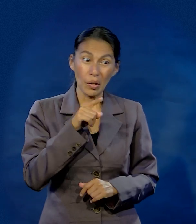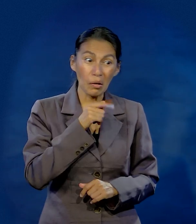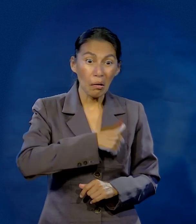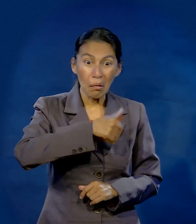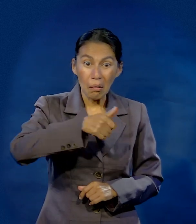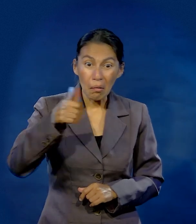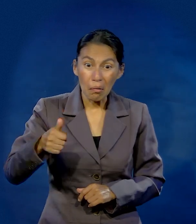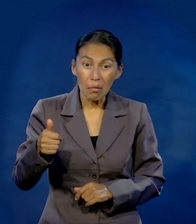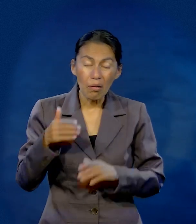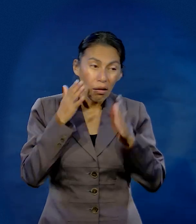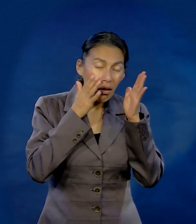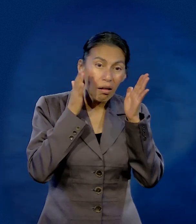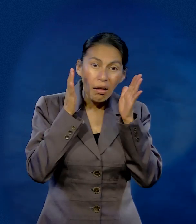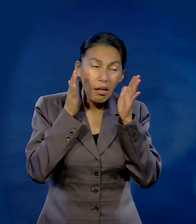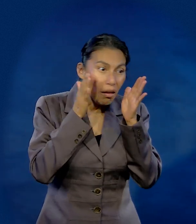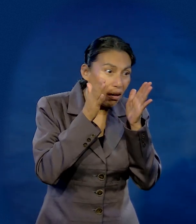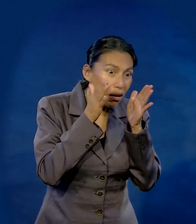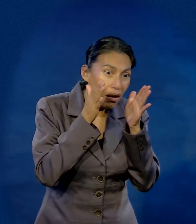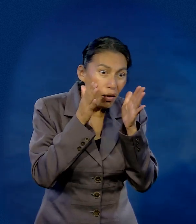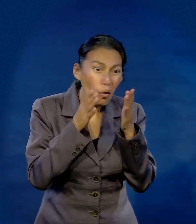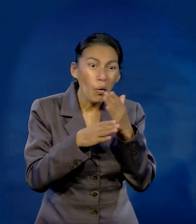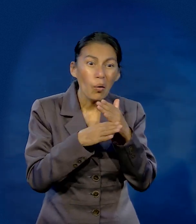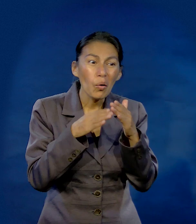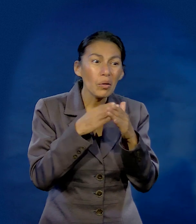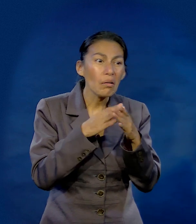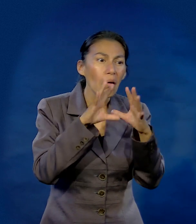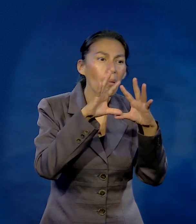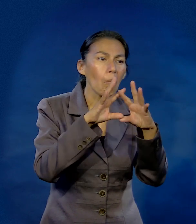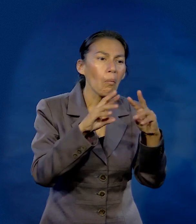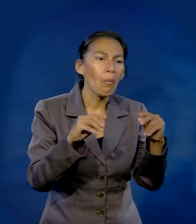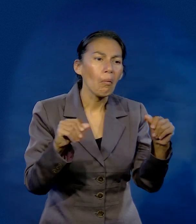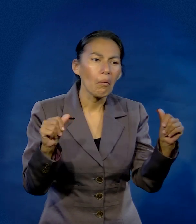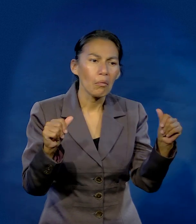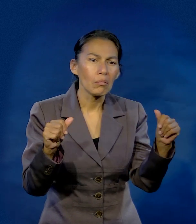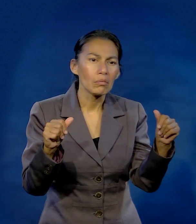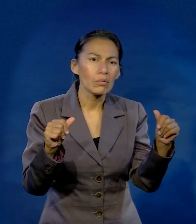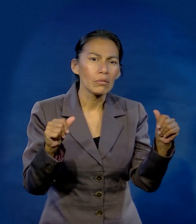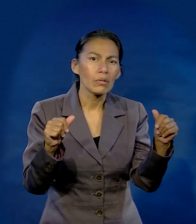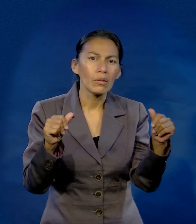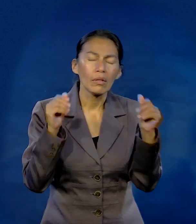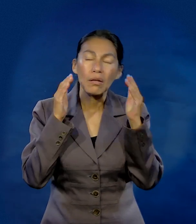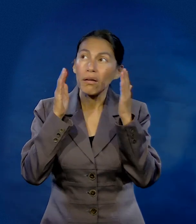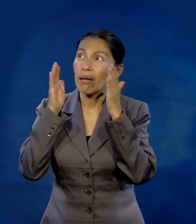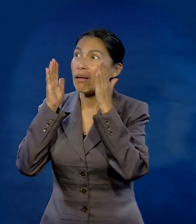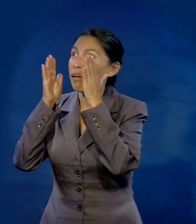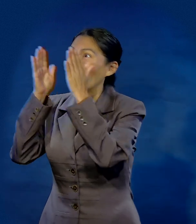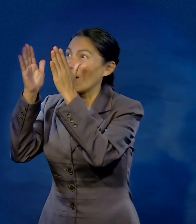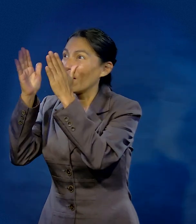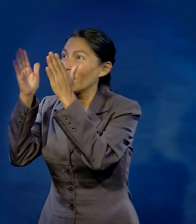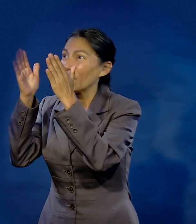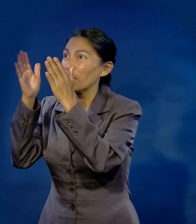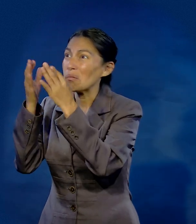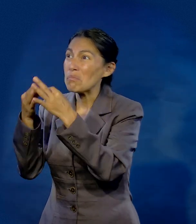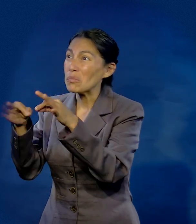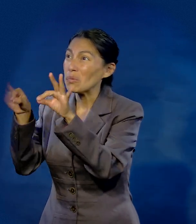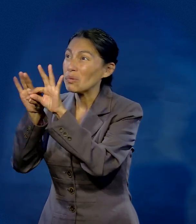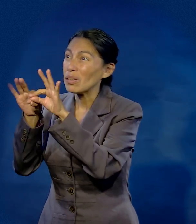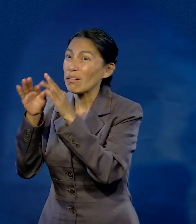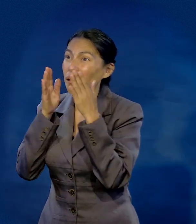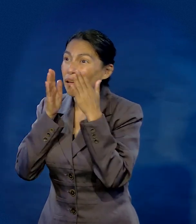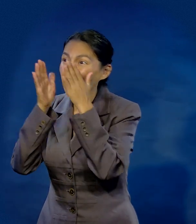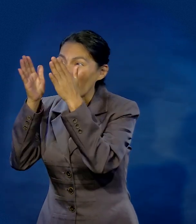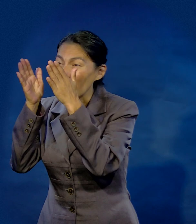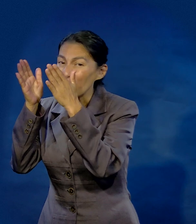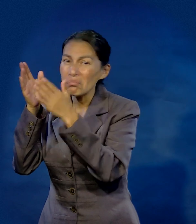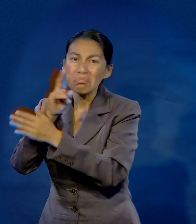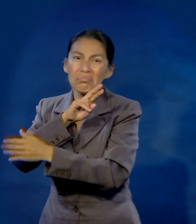está en el versículo 20 porque Dios le dijo Necio esta noche vienen a